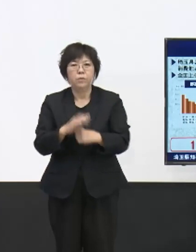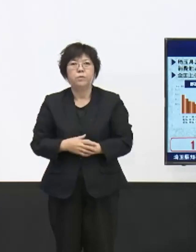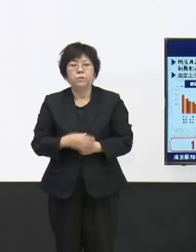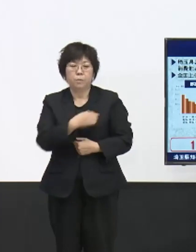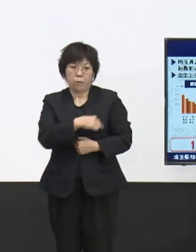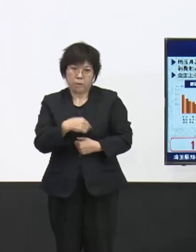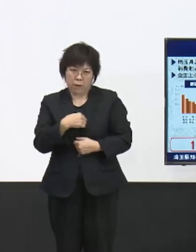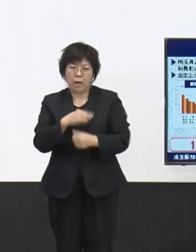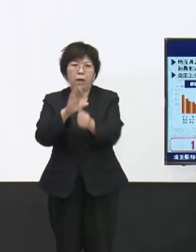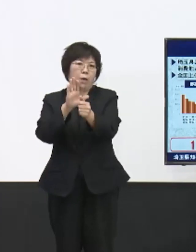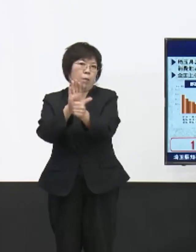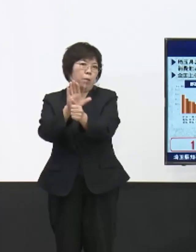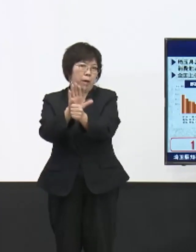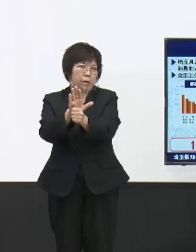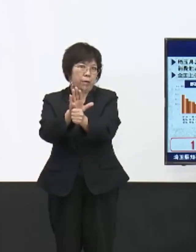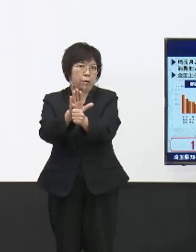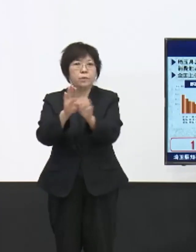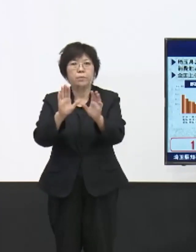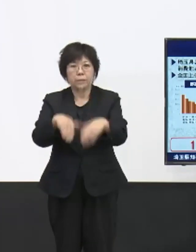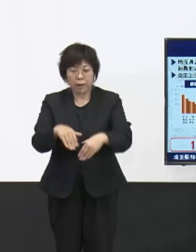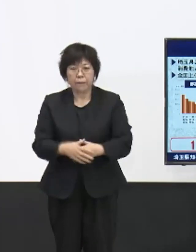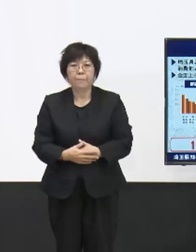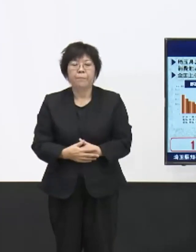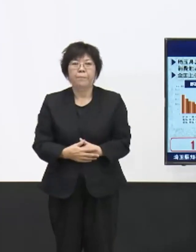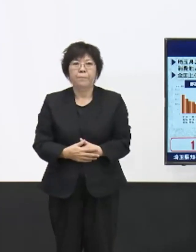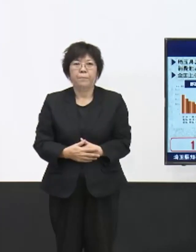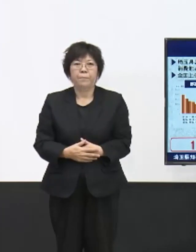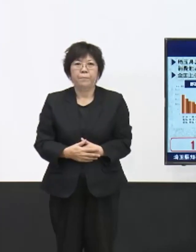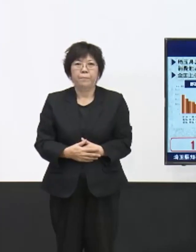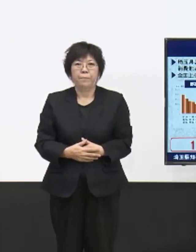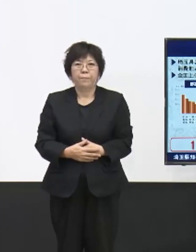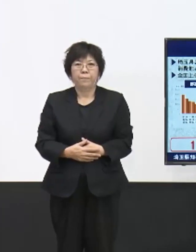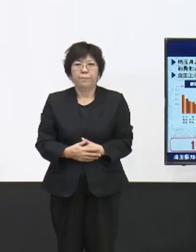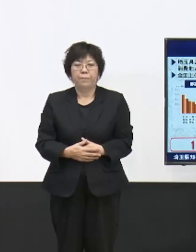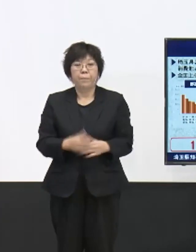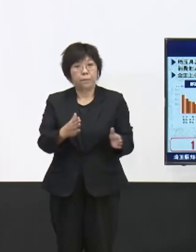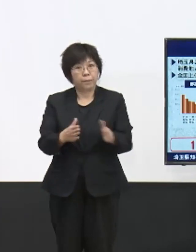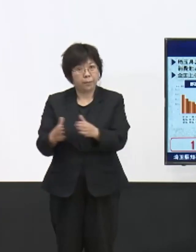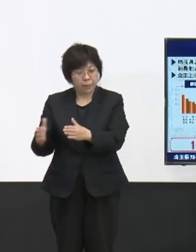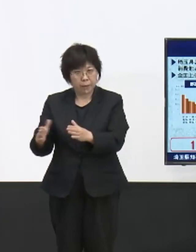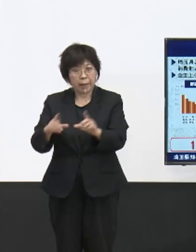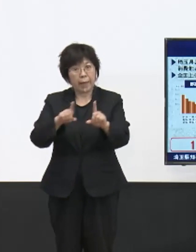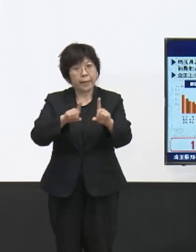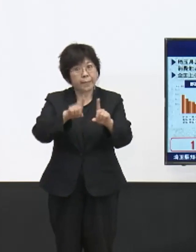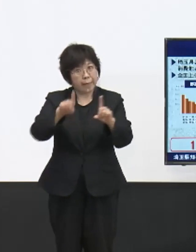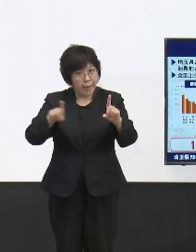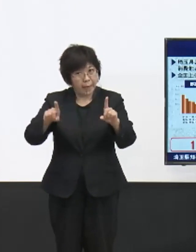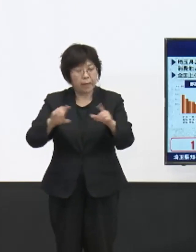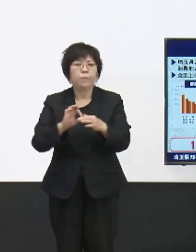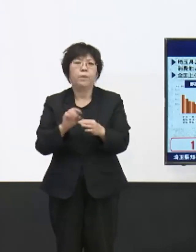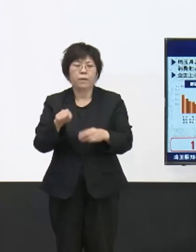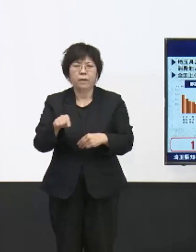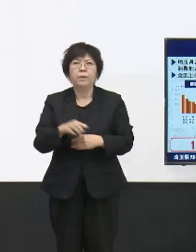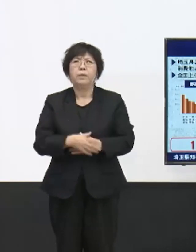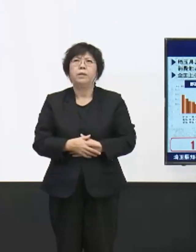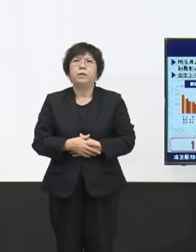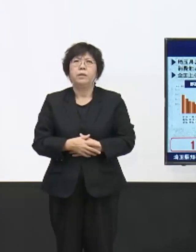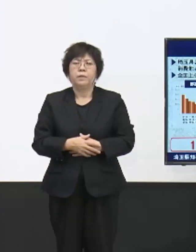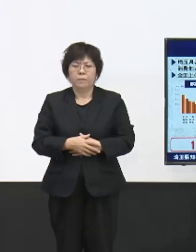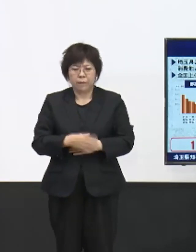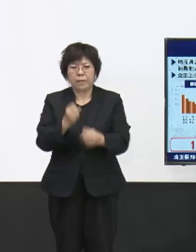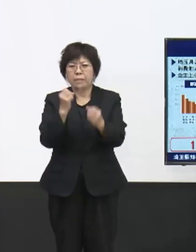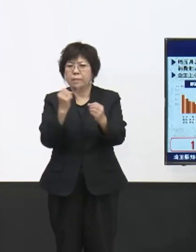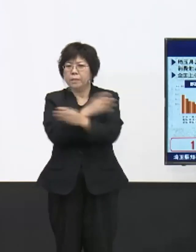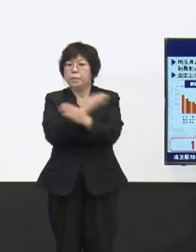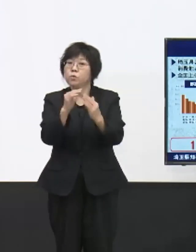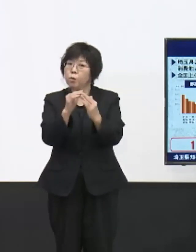から、応援をさせていただいたつもりでございます。それからその比例でありますけれども、日本維新